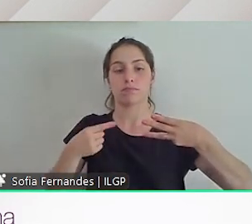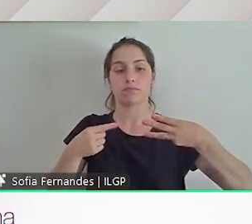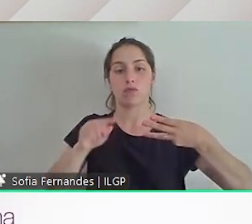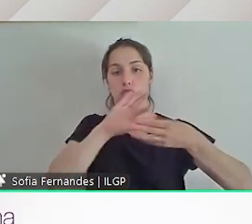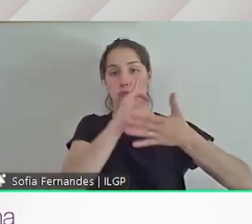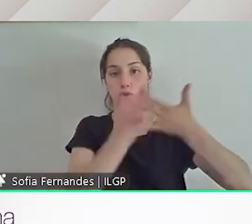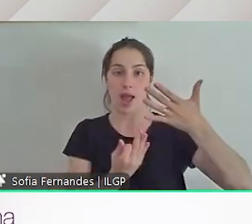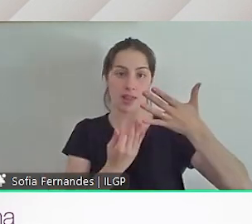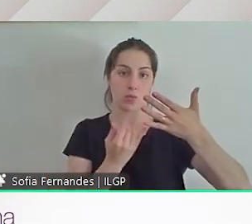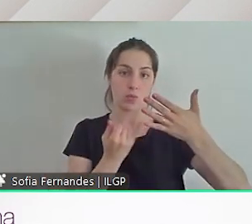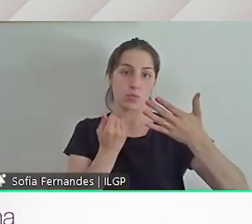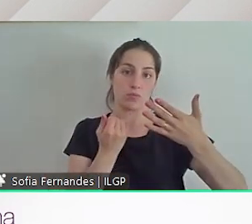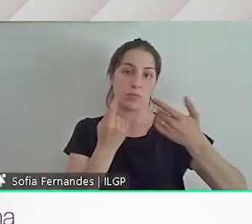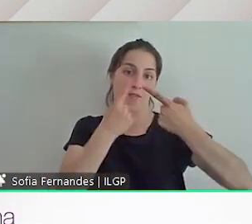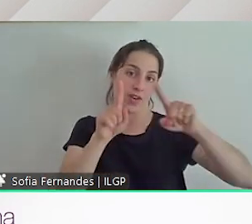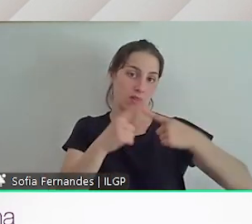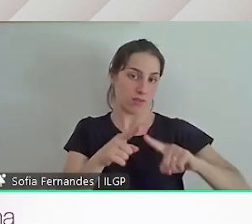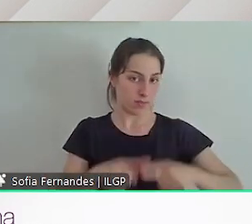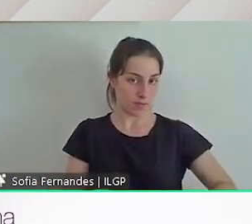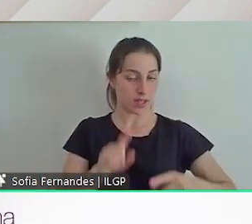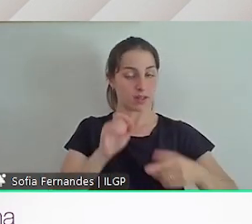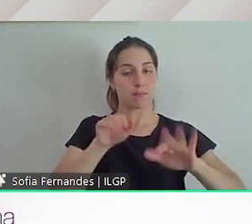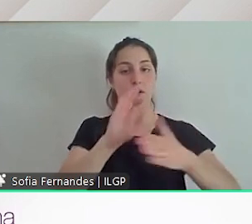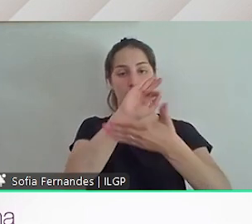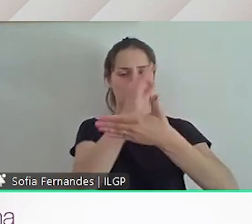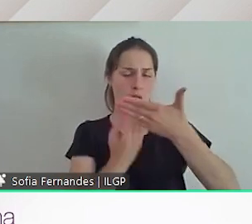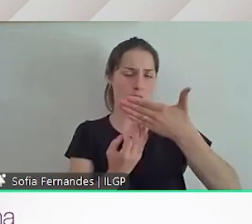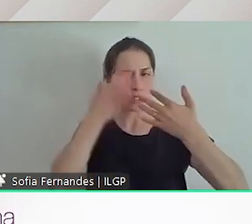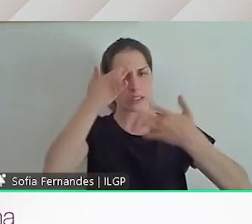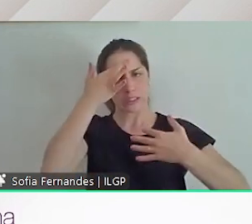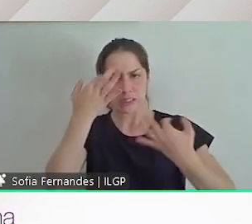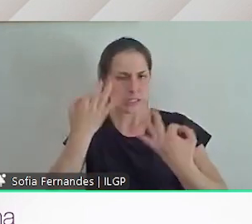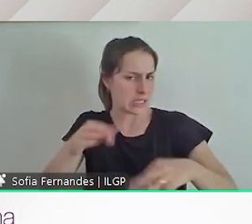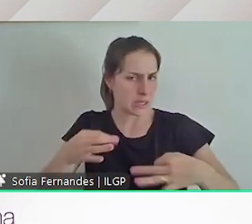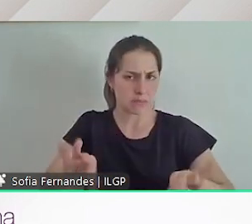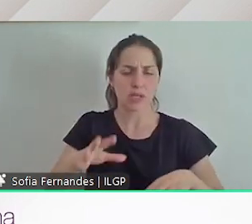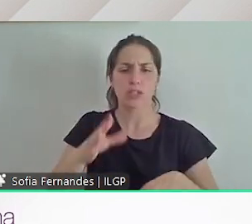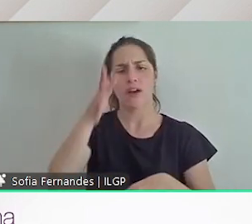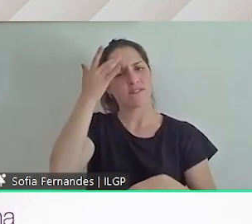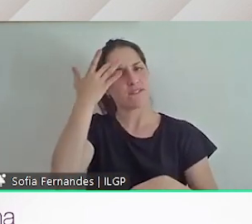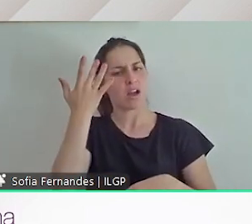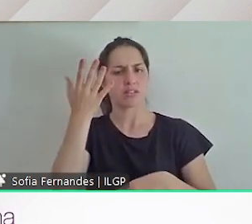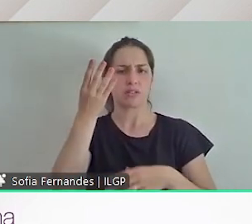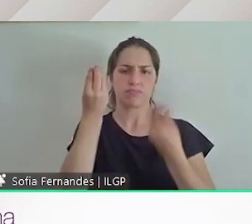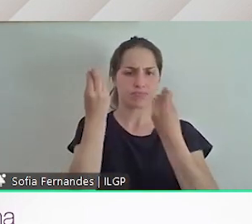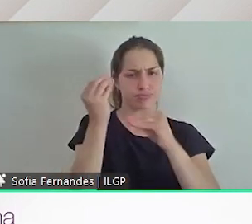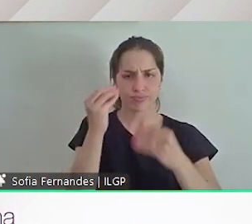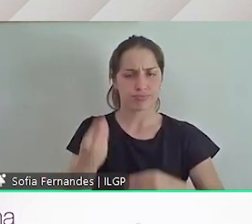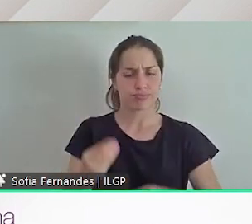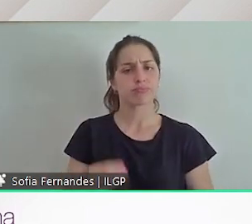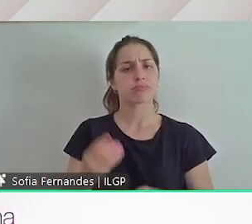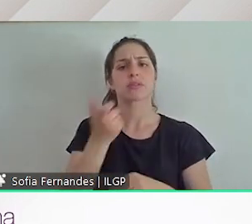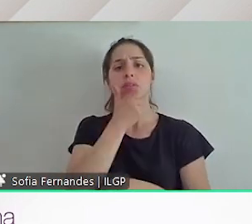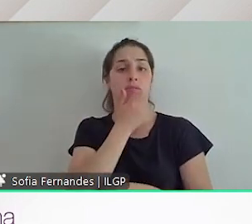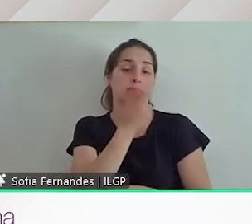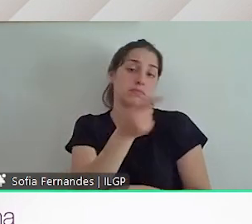formulário que é simples, fácil de preencher para quem efetivamente quiser